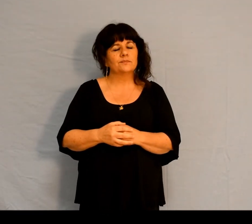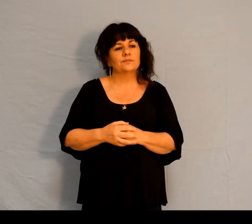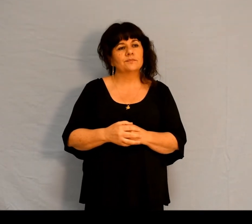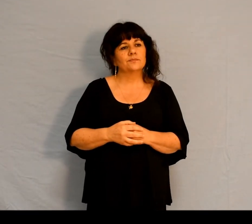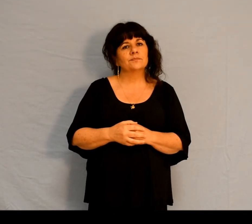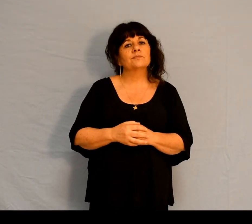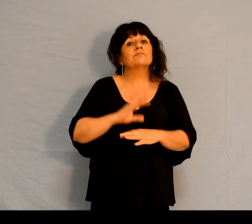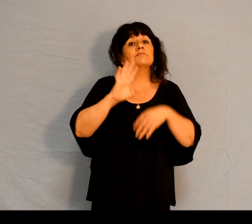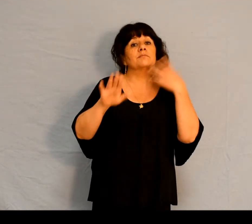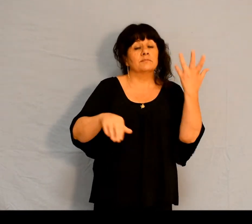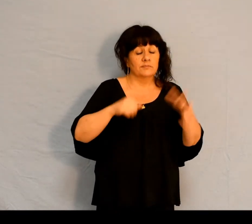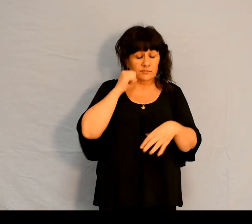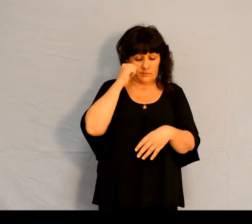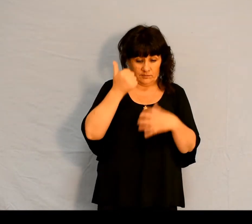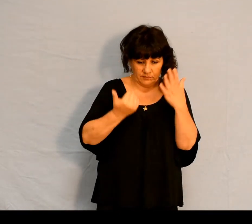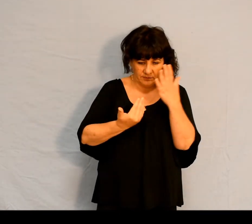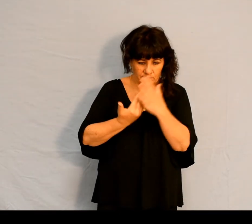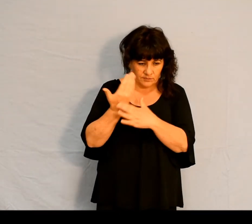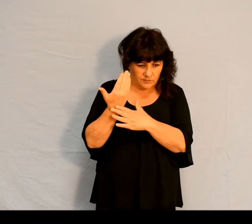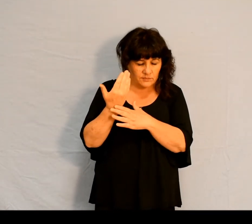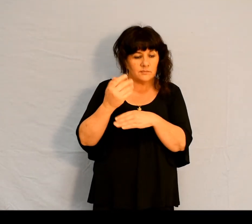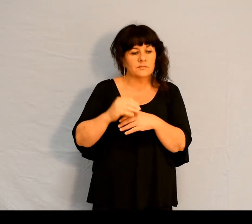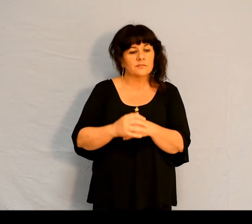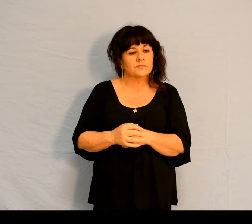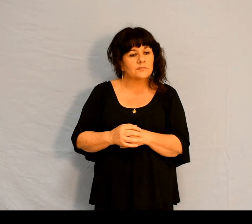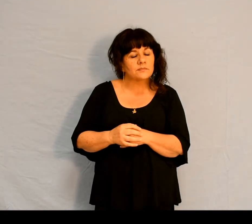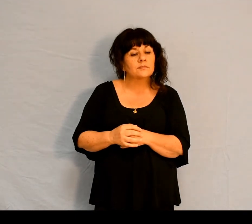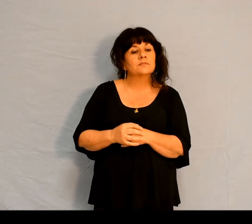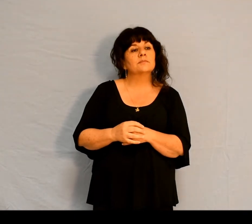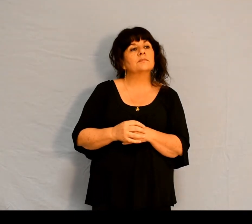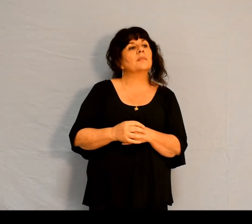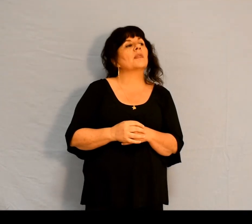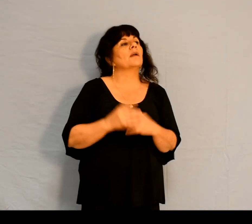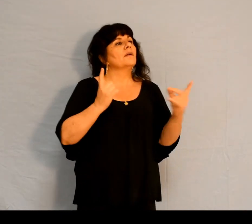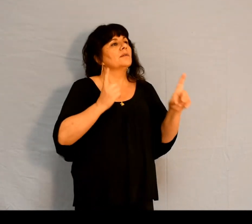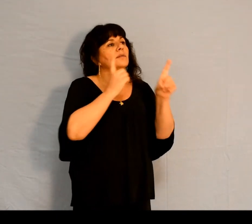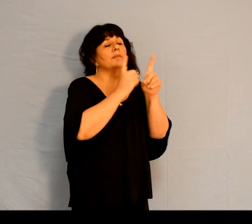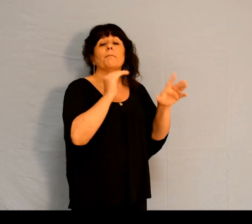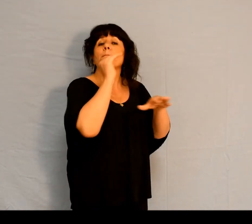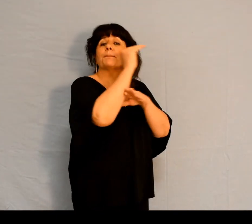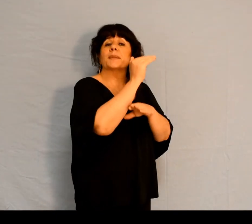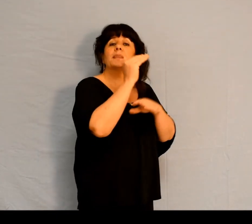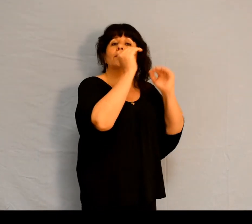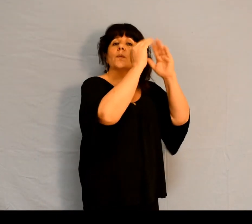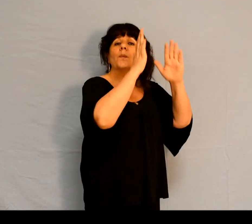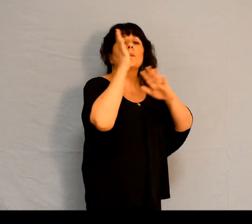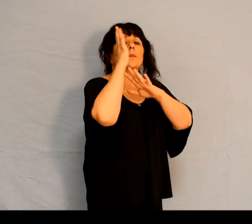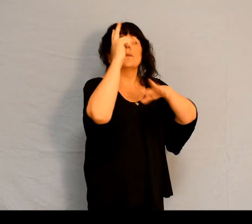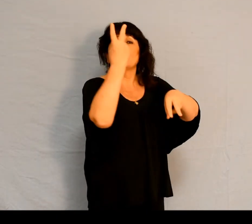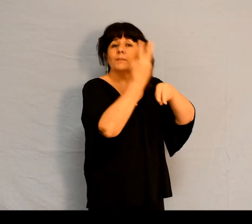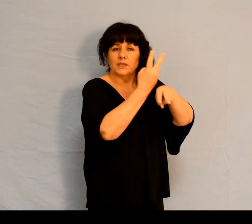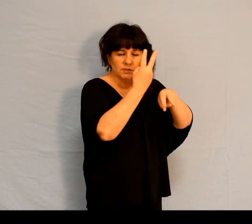Le lendemain, il sortit 2 pièces d'argent et les donna à l'aubergiste en lui